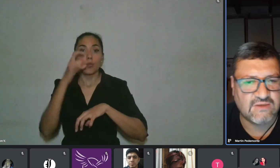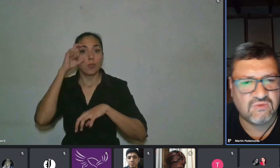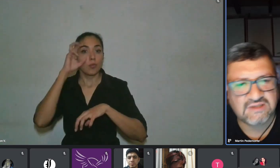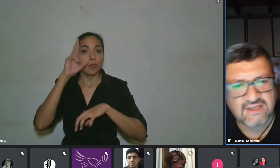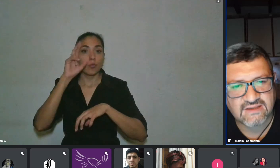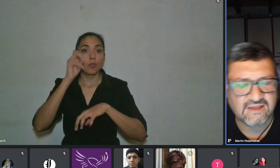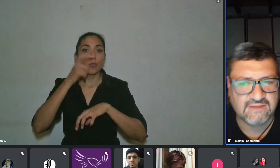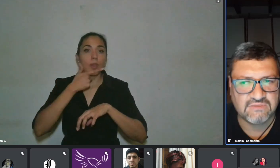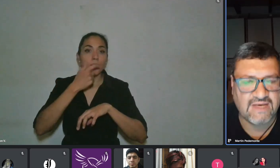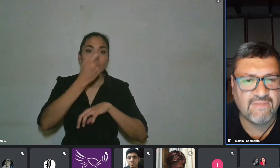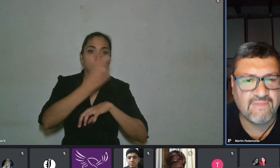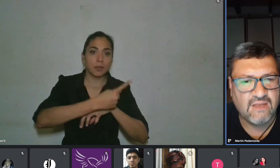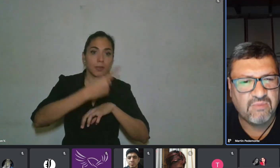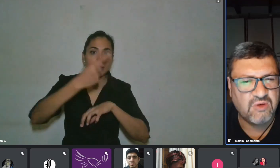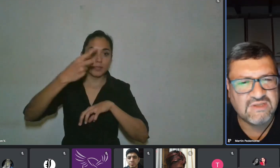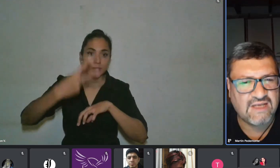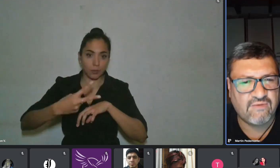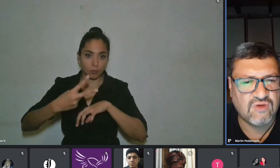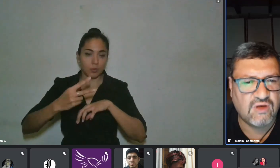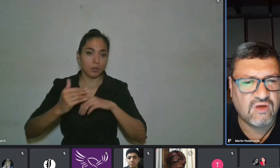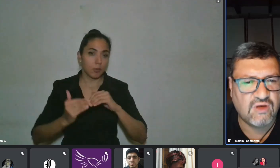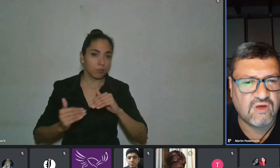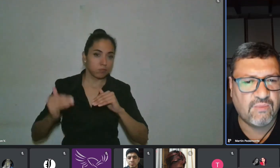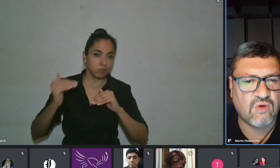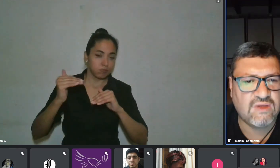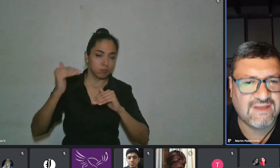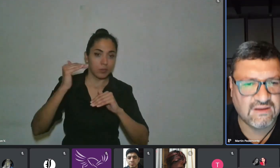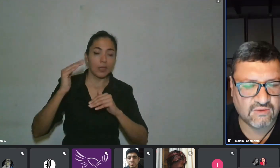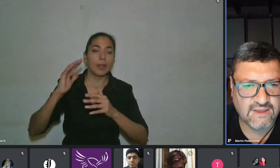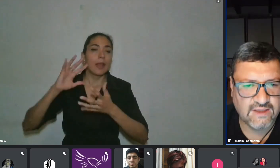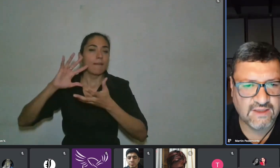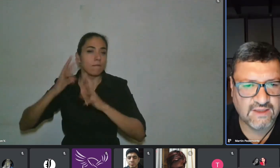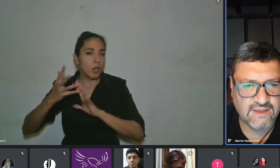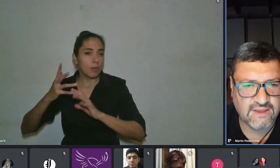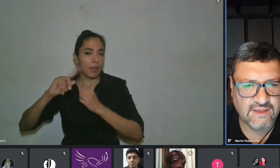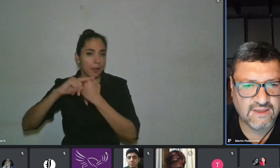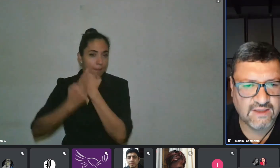instancia, de segunda instancia. O sea, el Poder Judicial funciona un poco distinto.